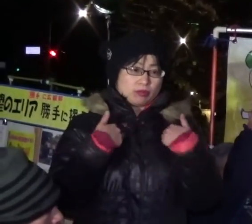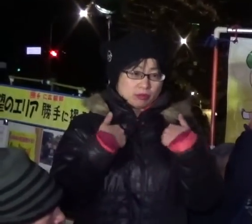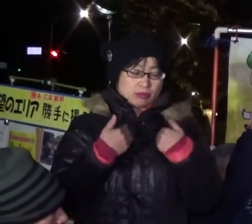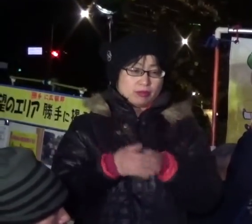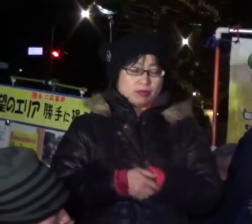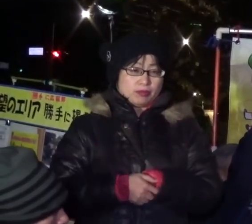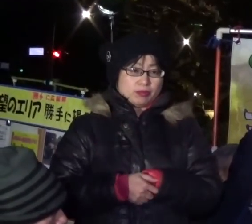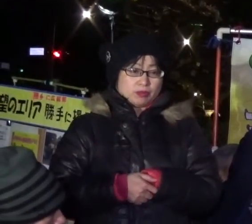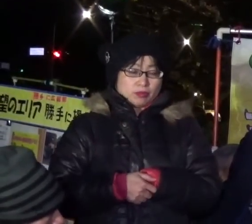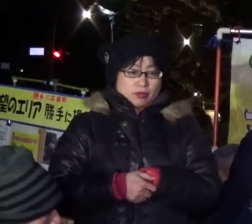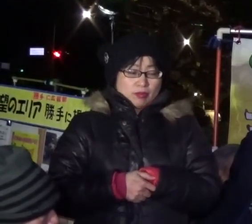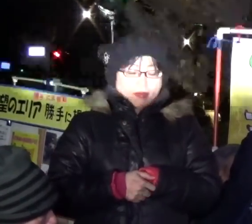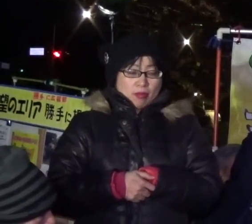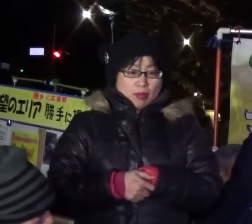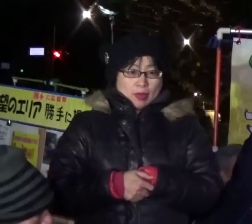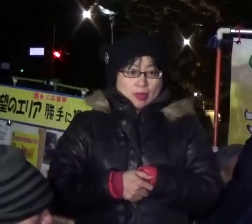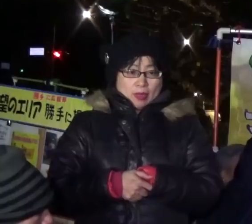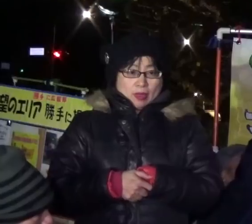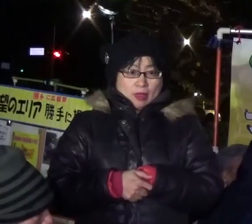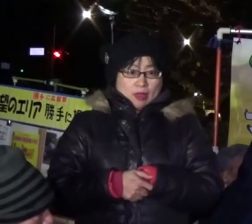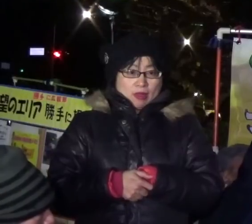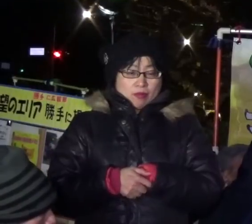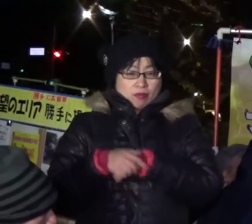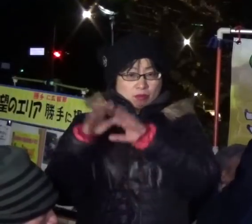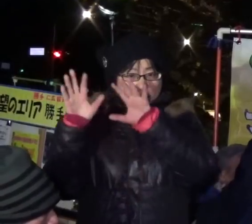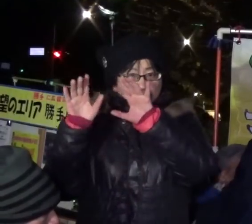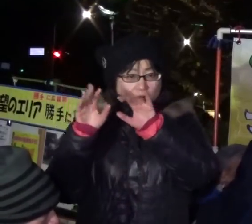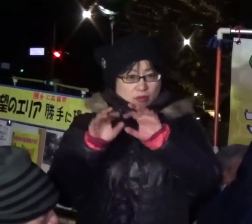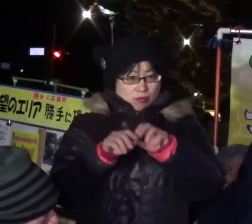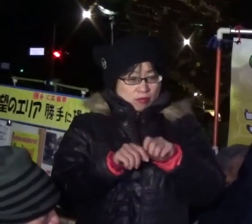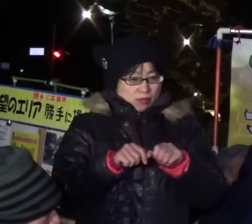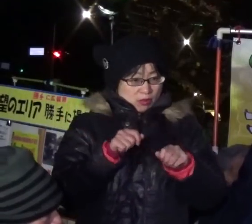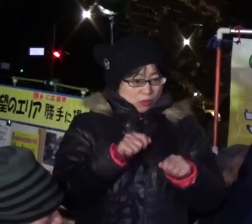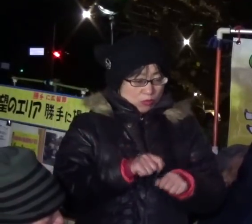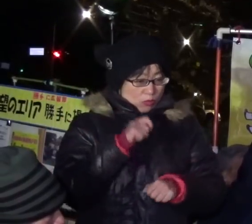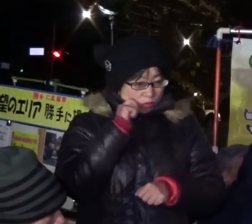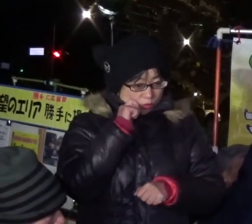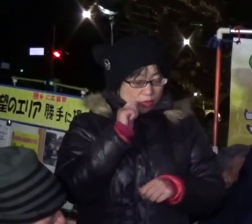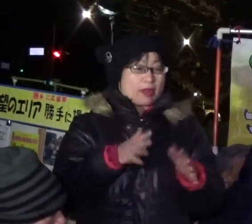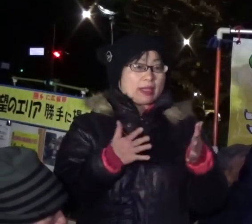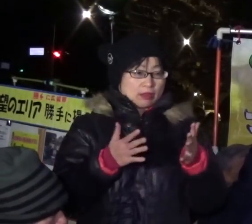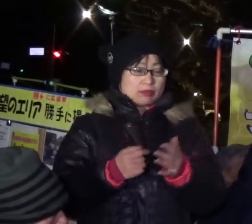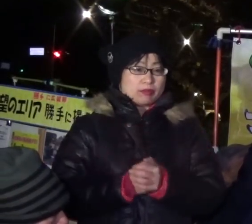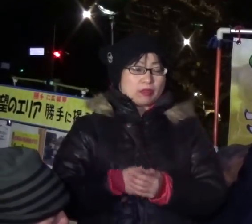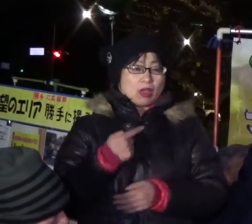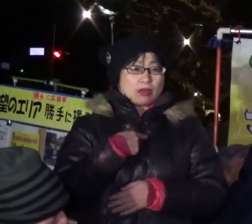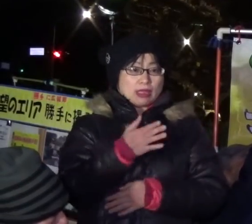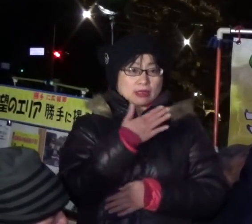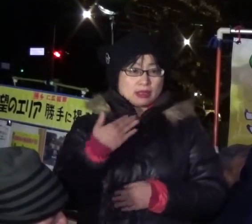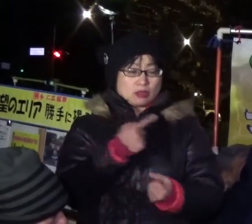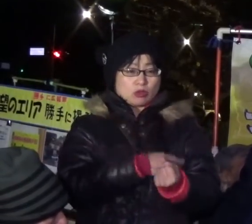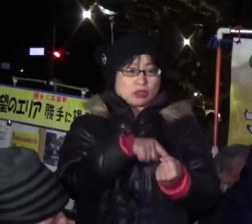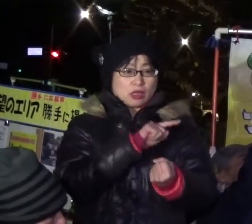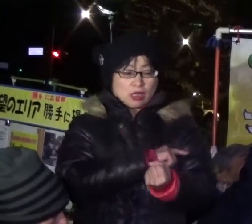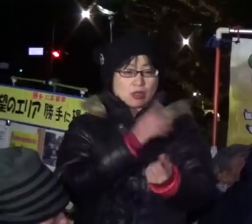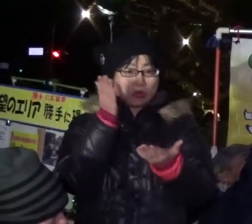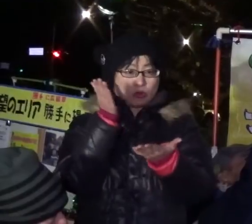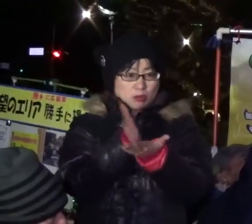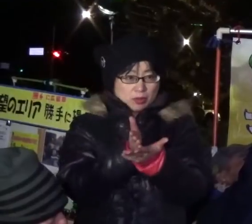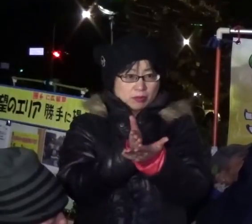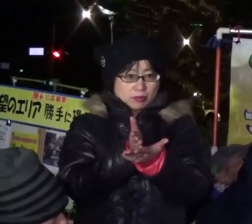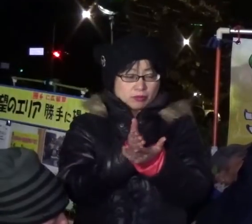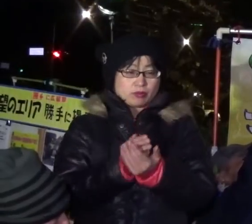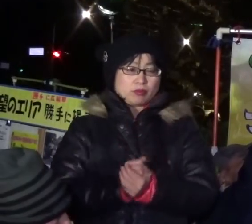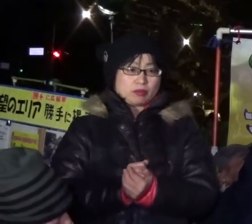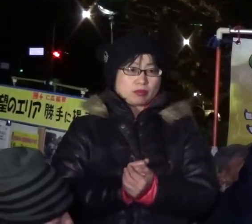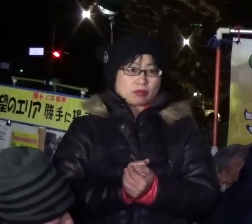そしてそれはですね、なんかなし崩し的に動かなかったということではなく、私たちの力でしっかり止めたんだ